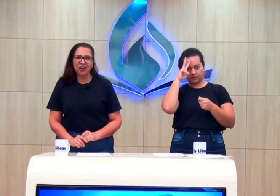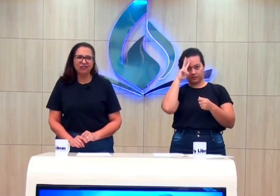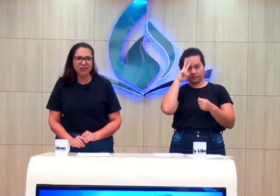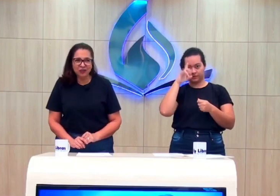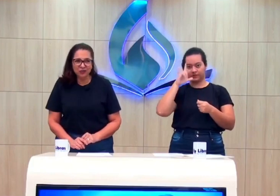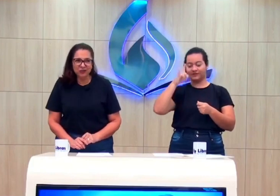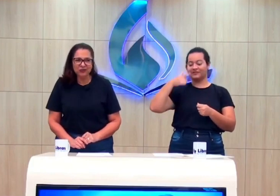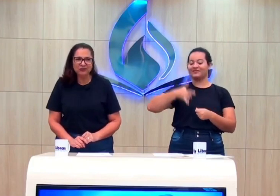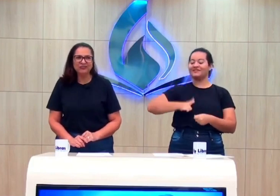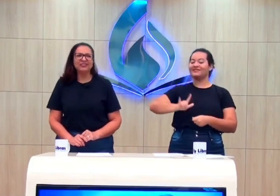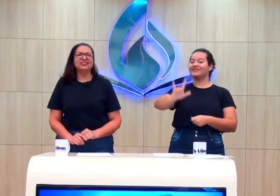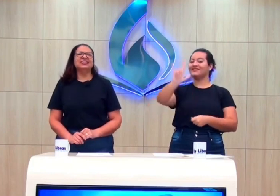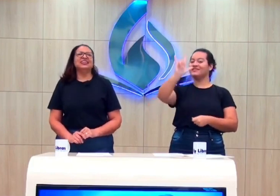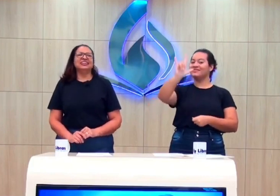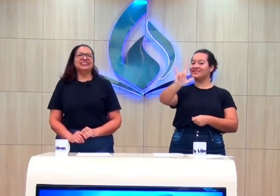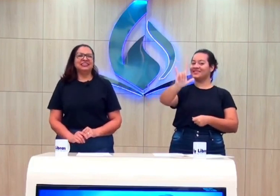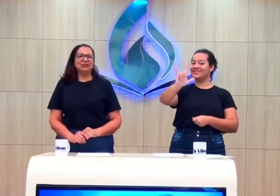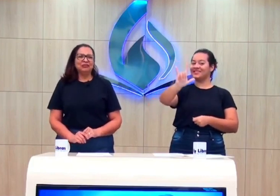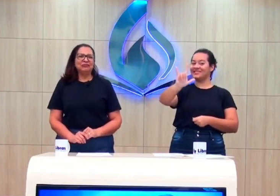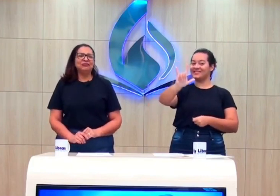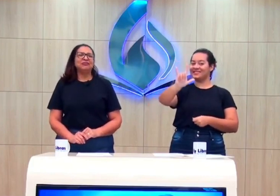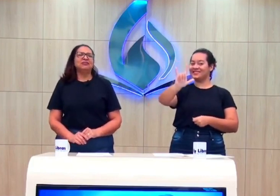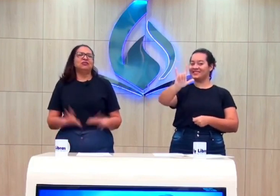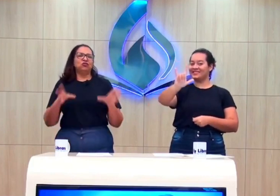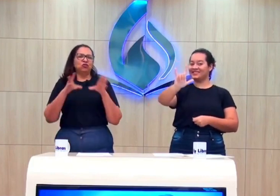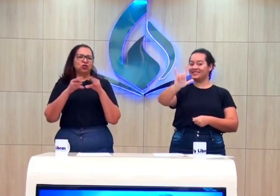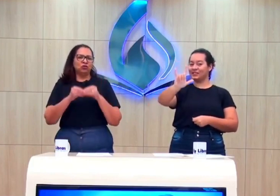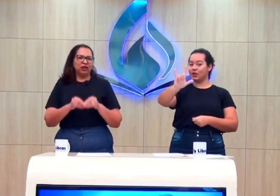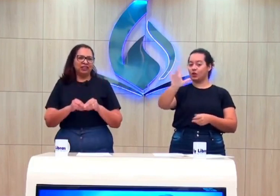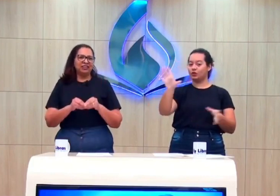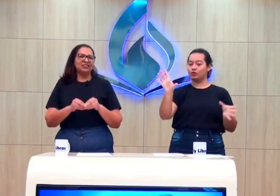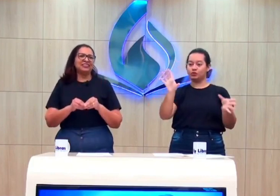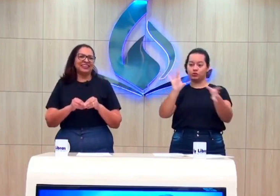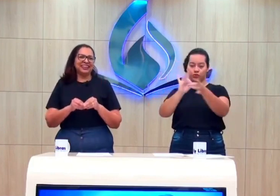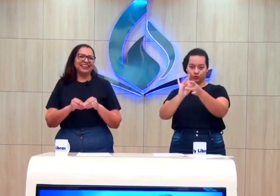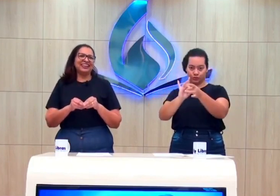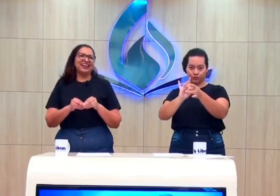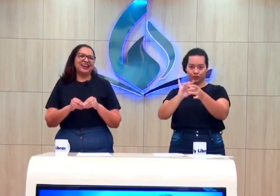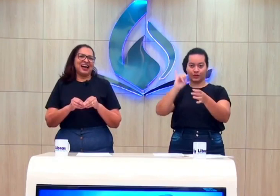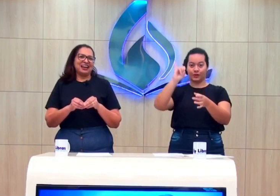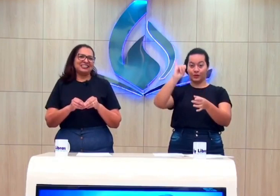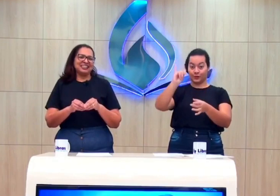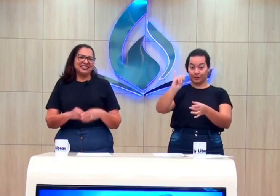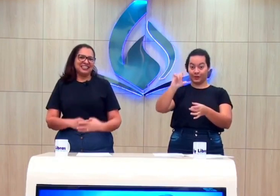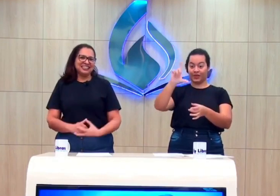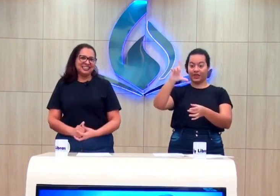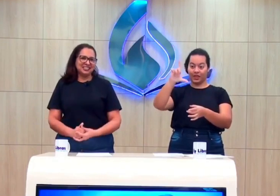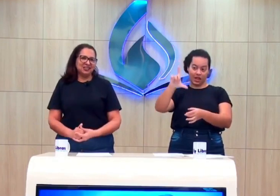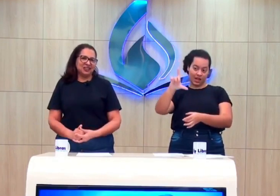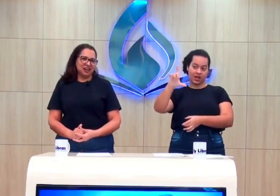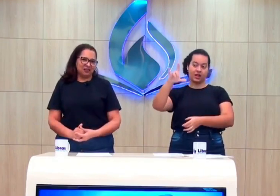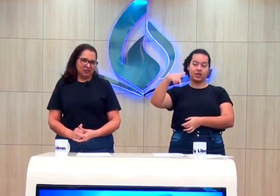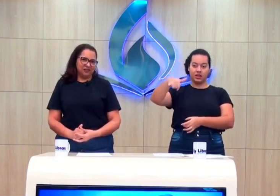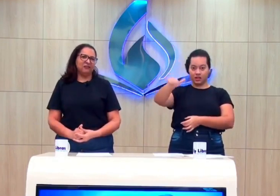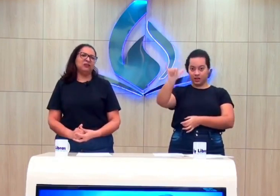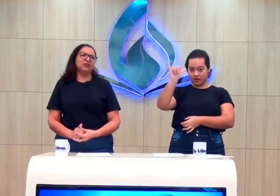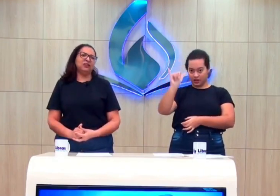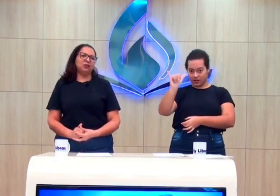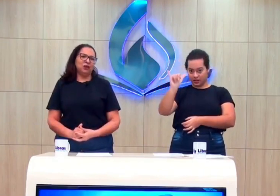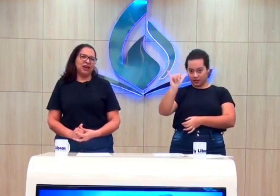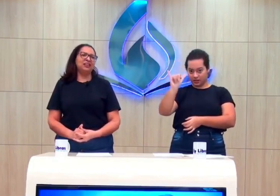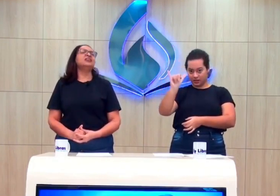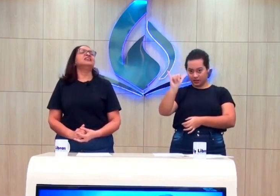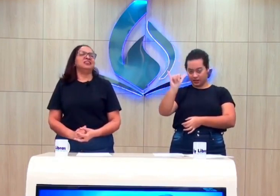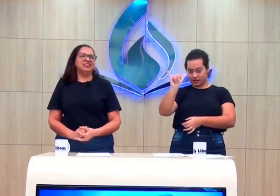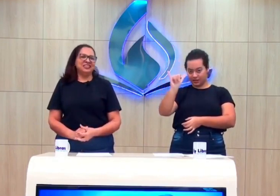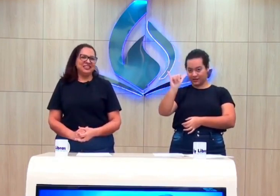I love you. Então, juntou aí, né? As letras, o I,